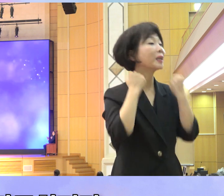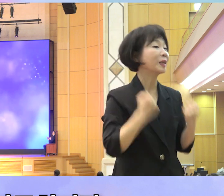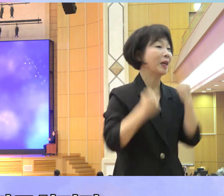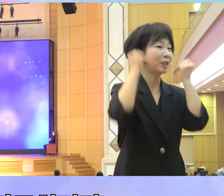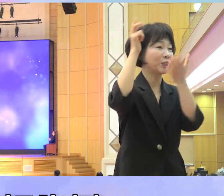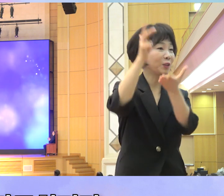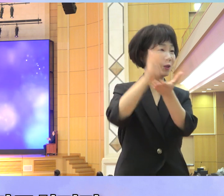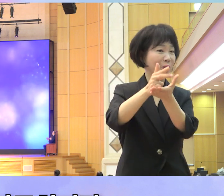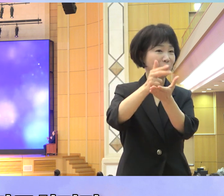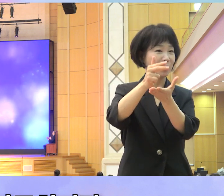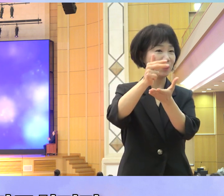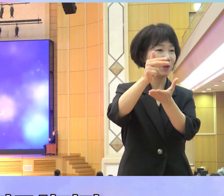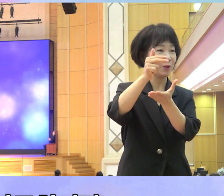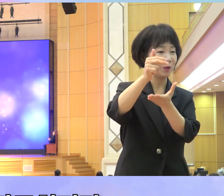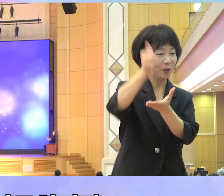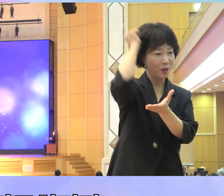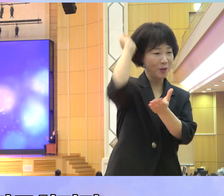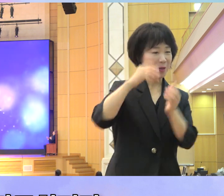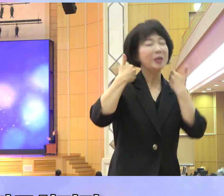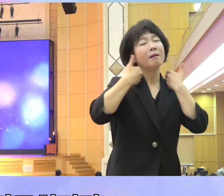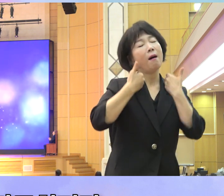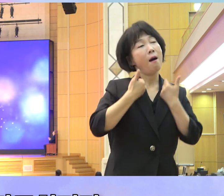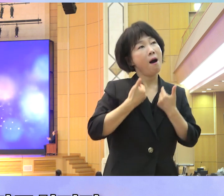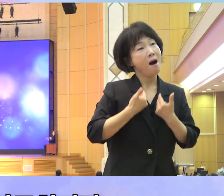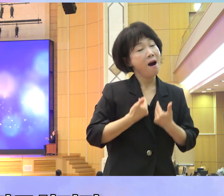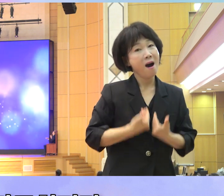여전히 계신 주,